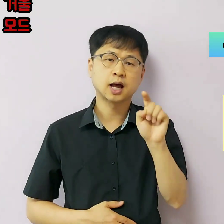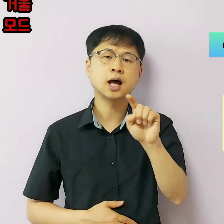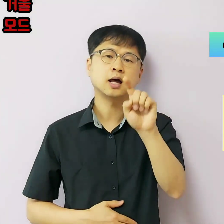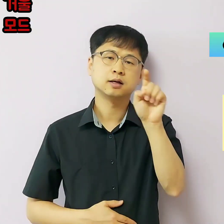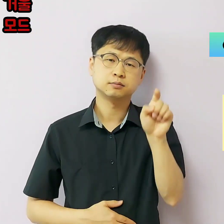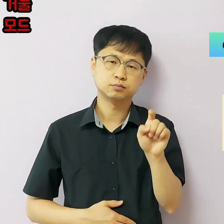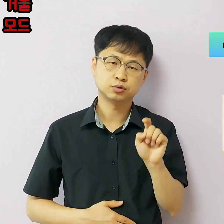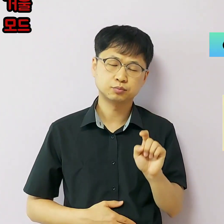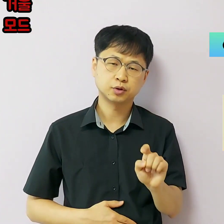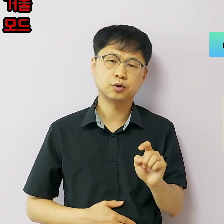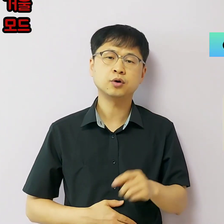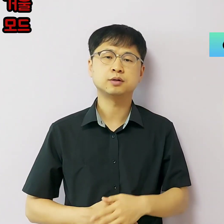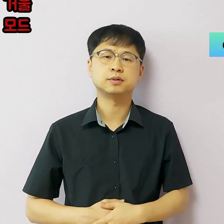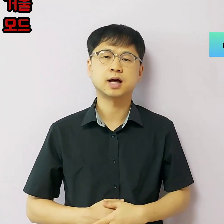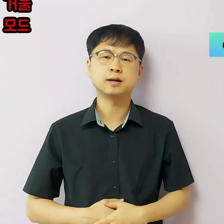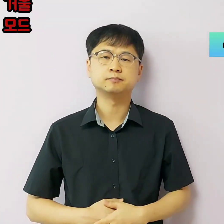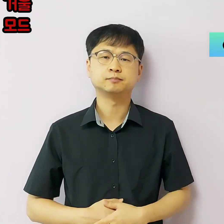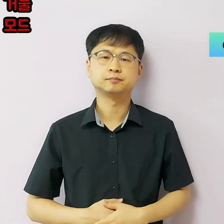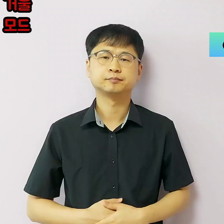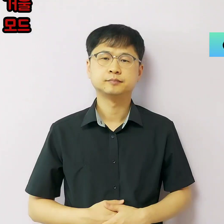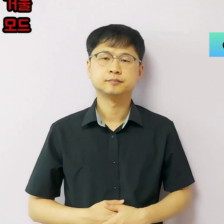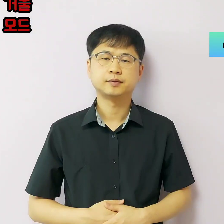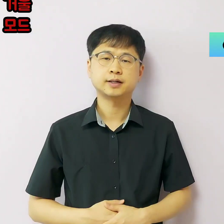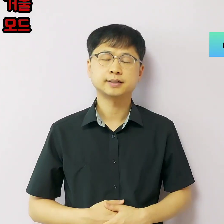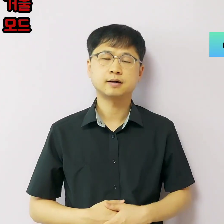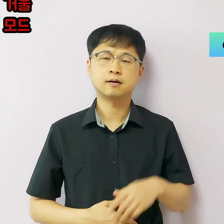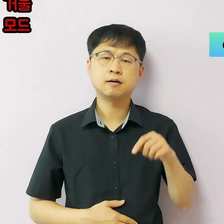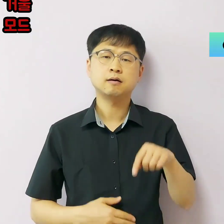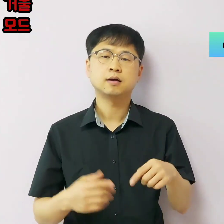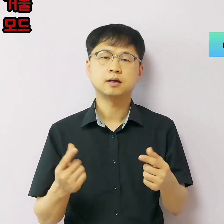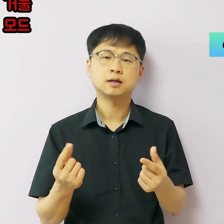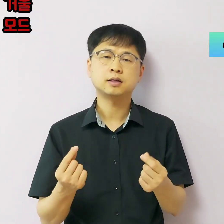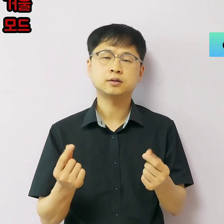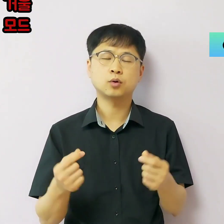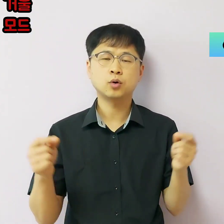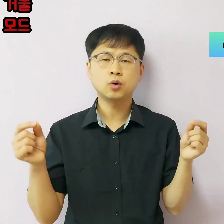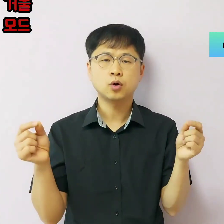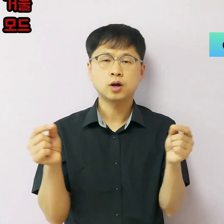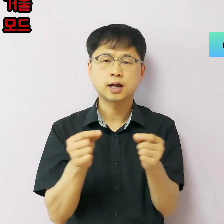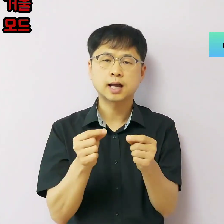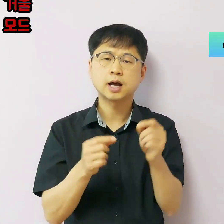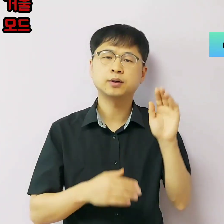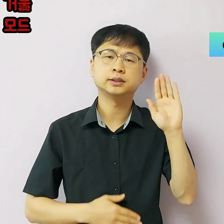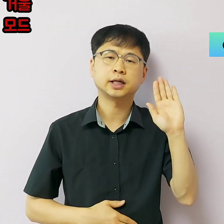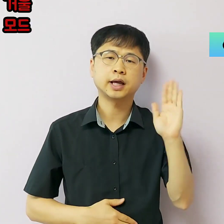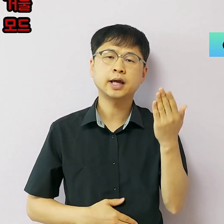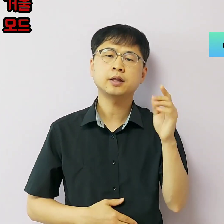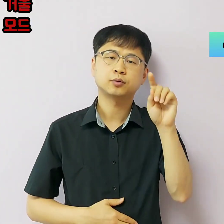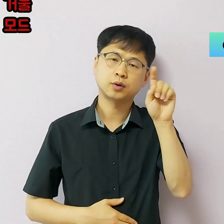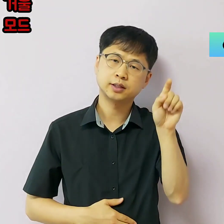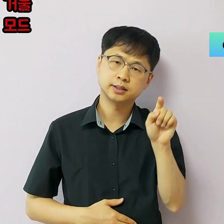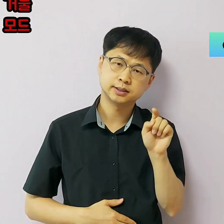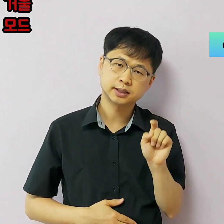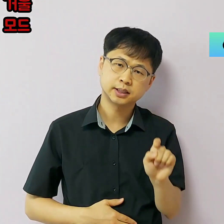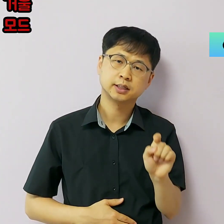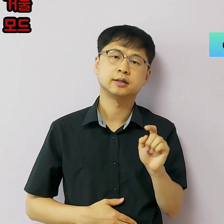그려주었습니다. 물음표입니다. 네, 그래서 이리도 가까워지게 됐는지